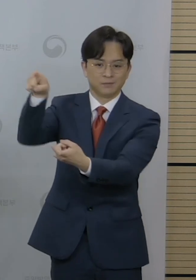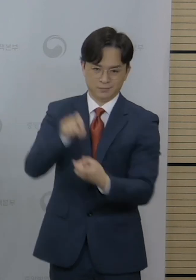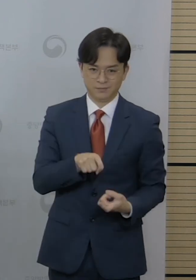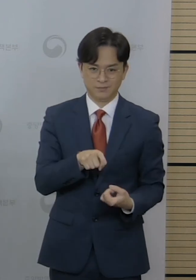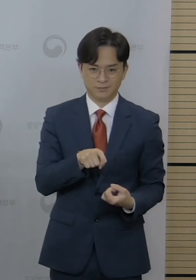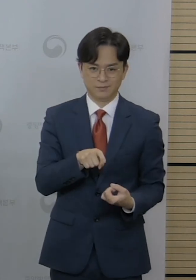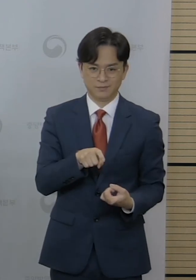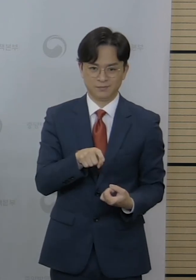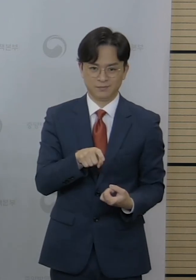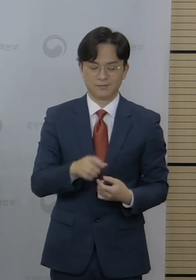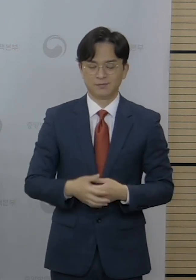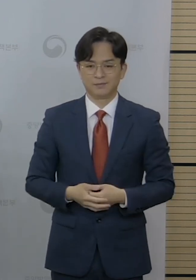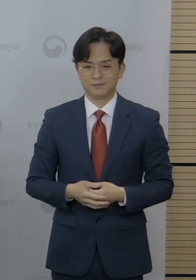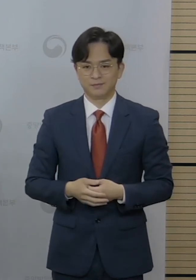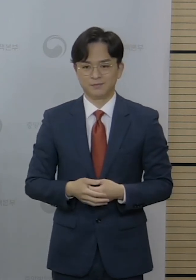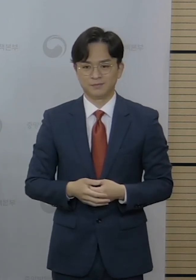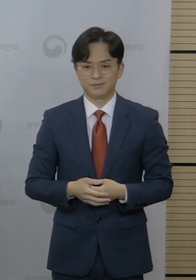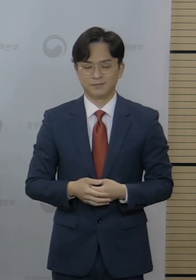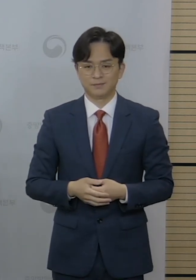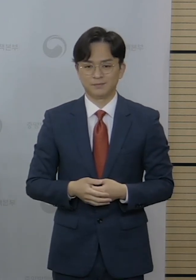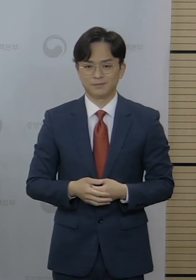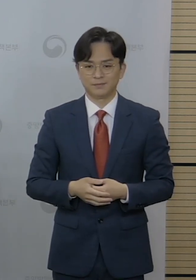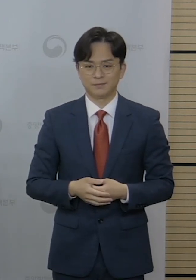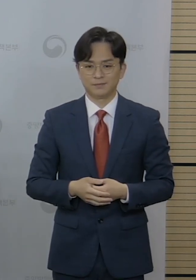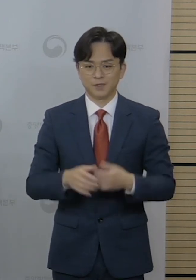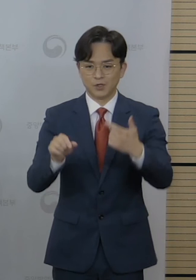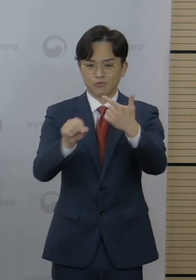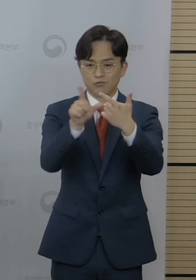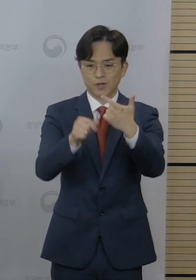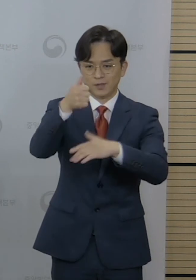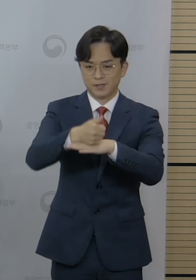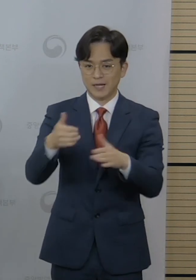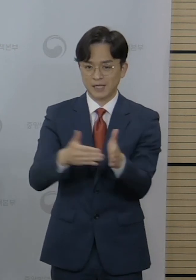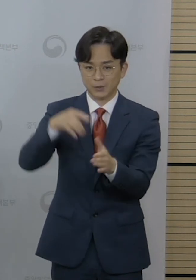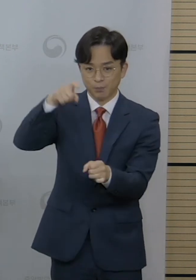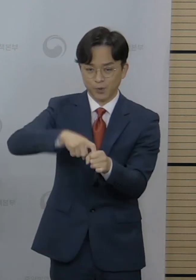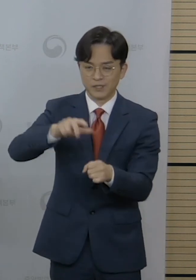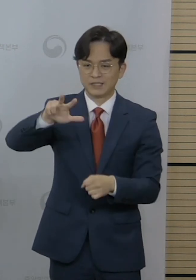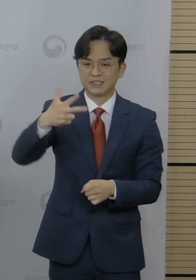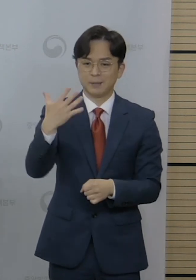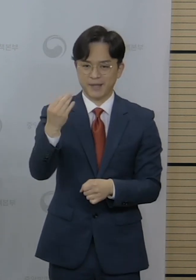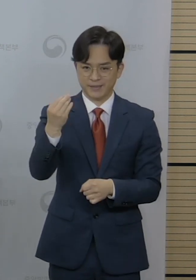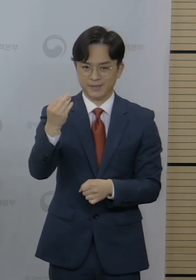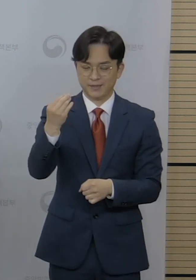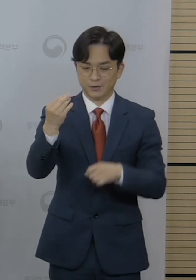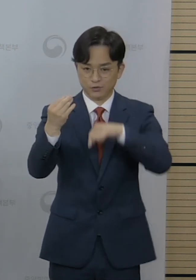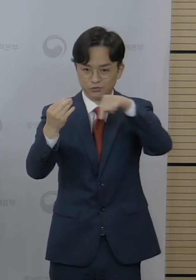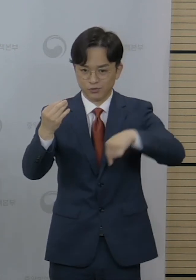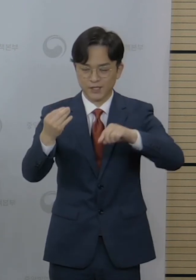도착합니다 이로써 상반기 도입 예정인 700만 회 분 중 총